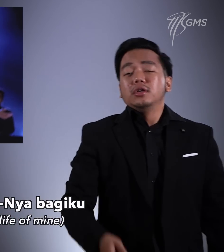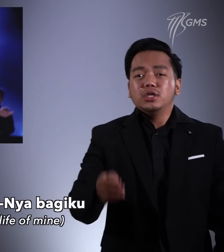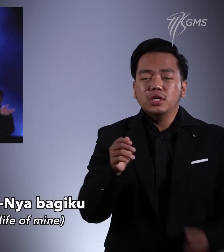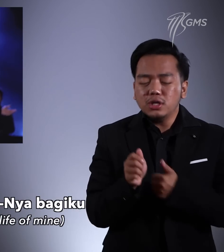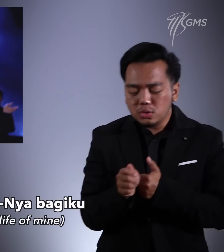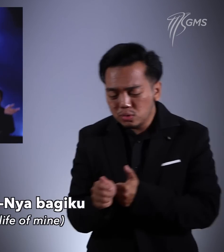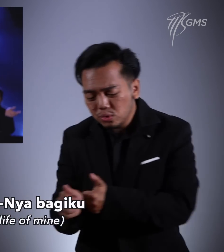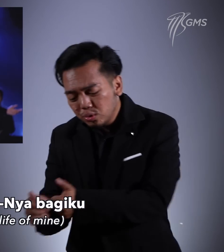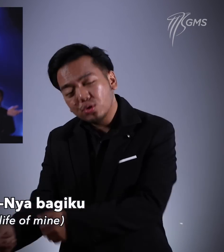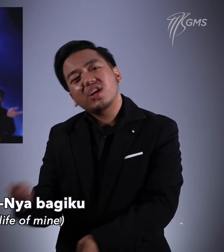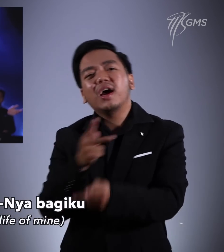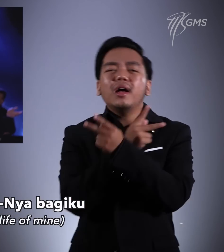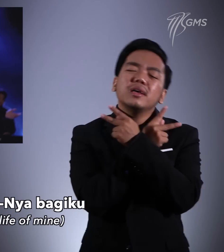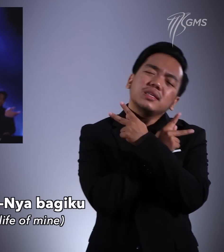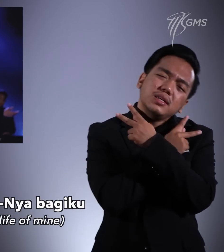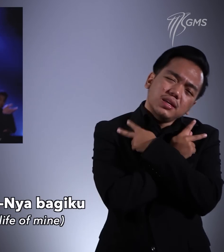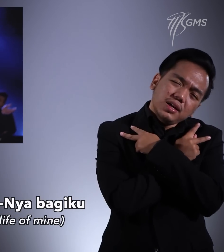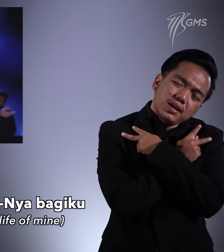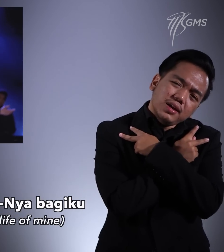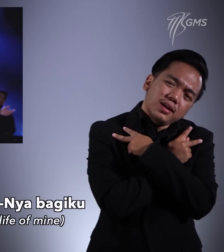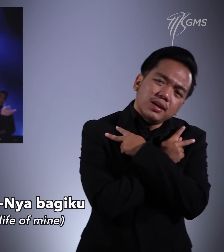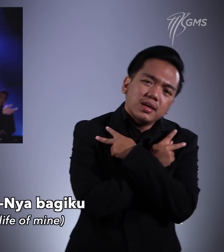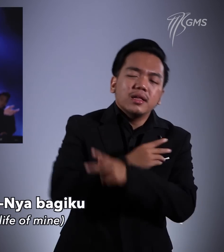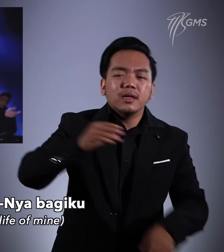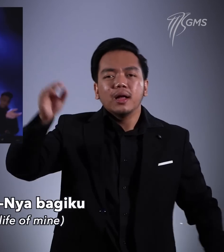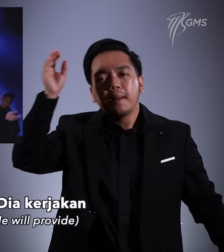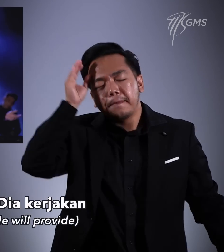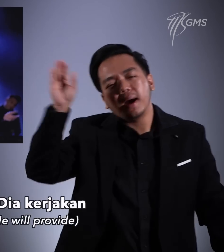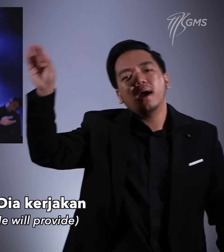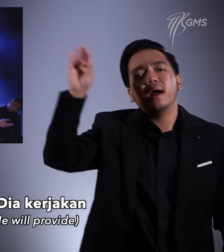sediakan seturut kasih-Nya.